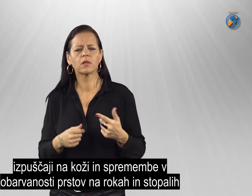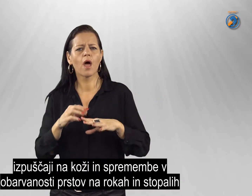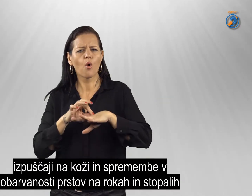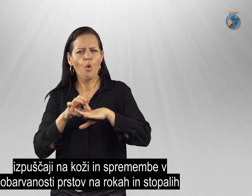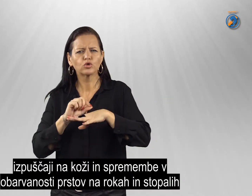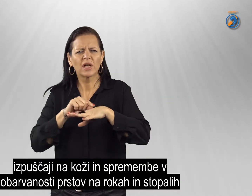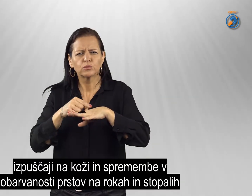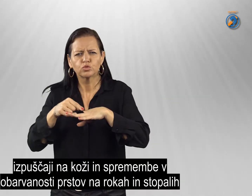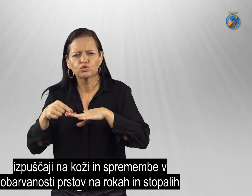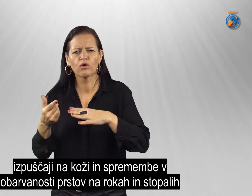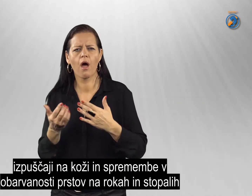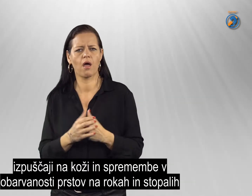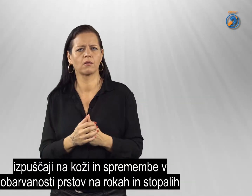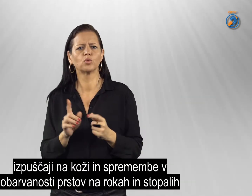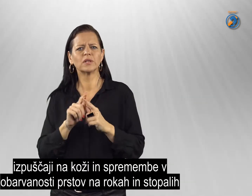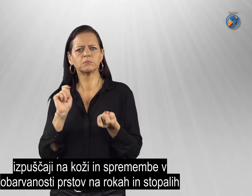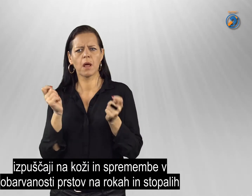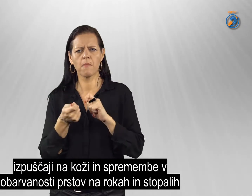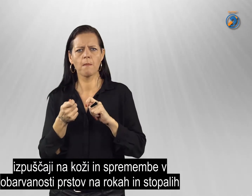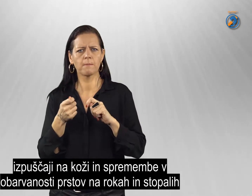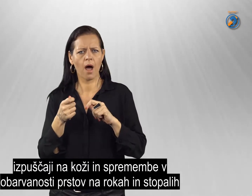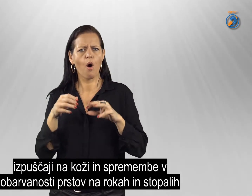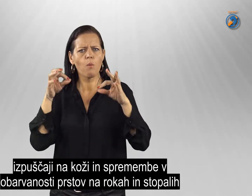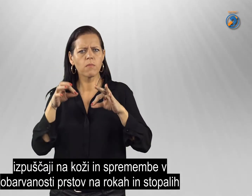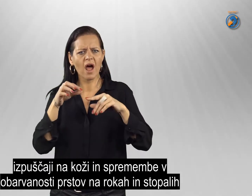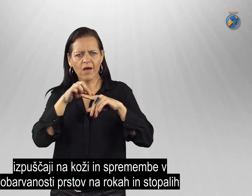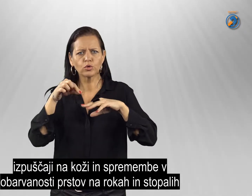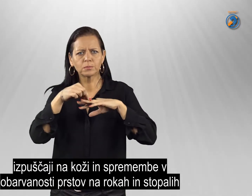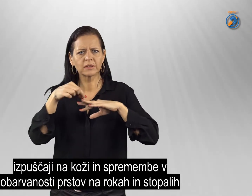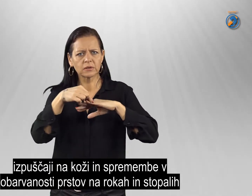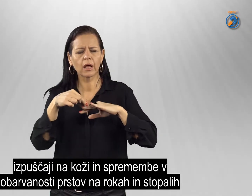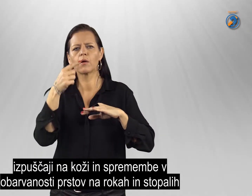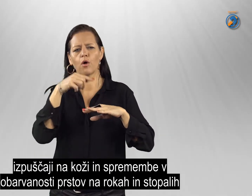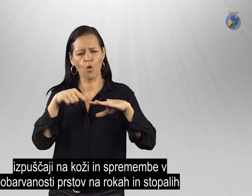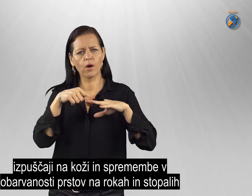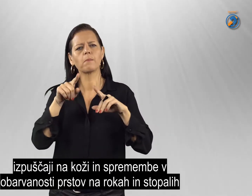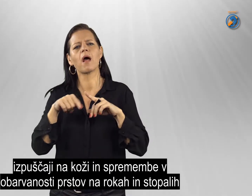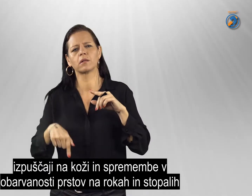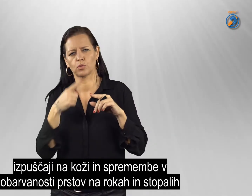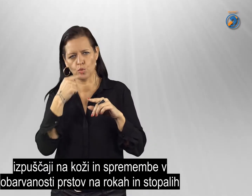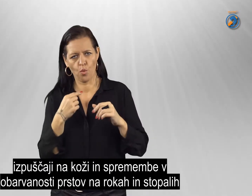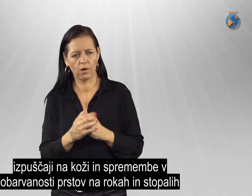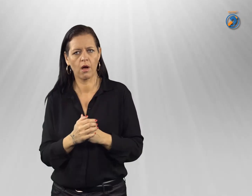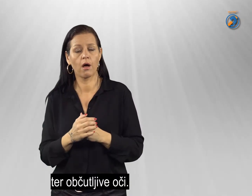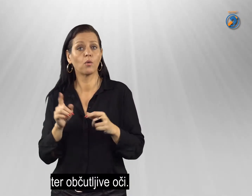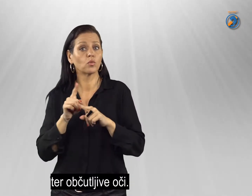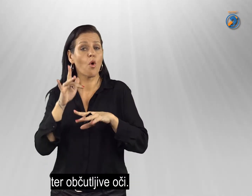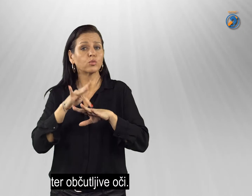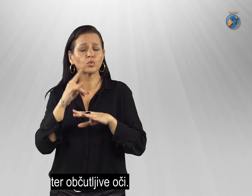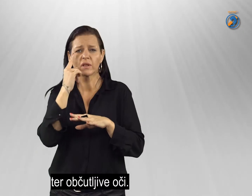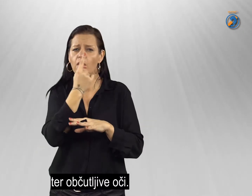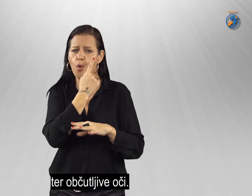na koži in spremembe v obarvanosti prstov na rokah in stopalih ter občutljive oči.